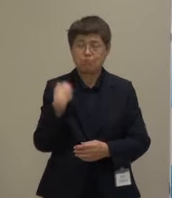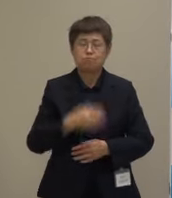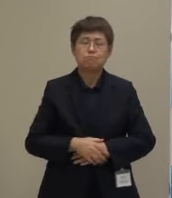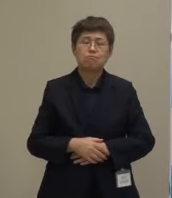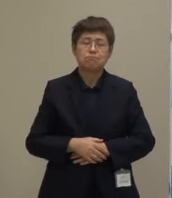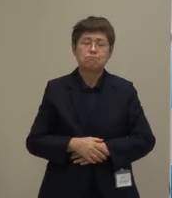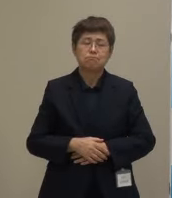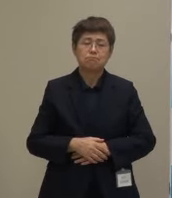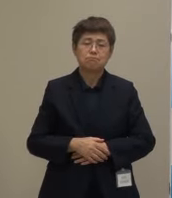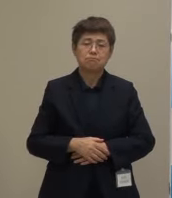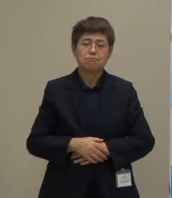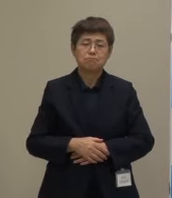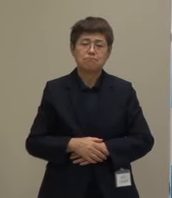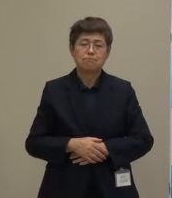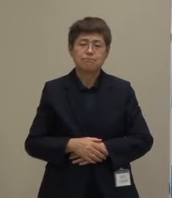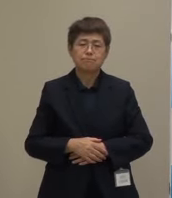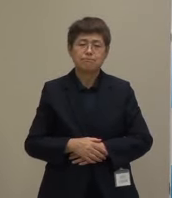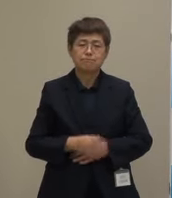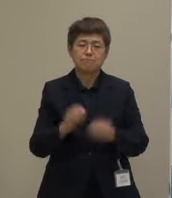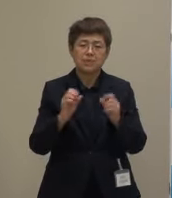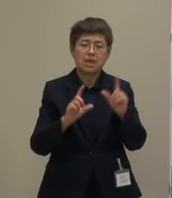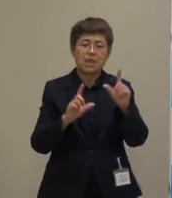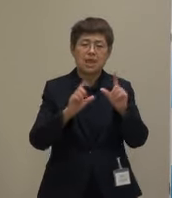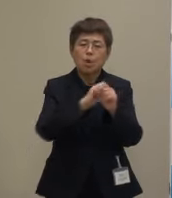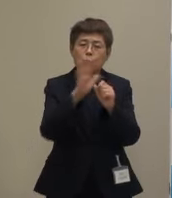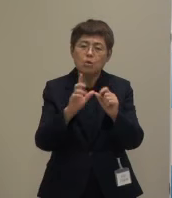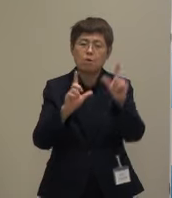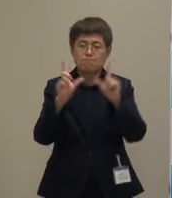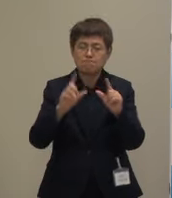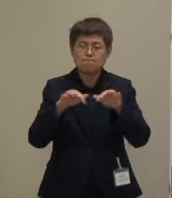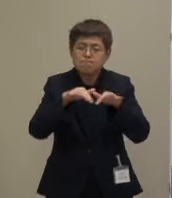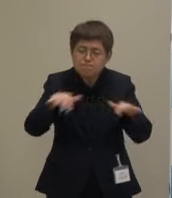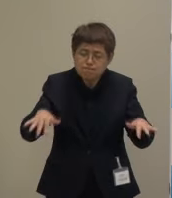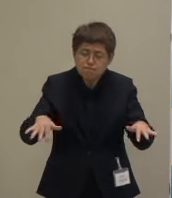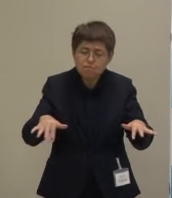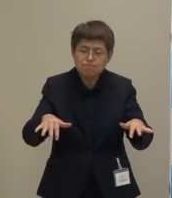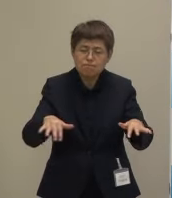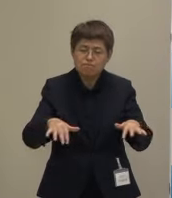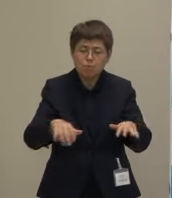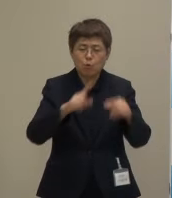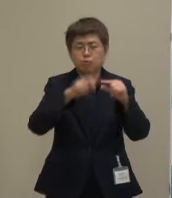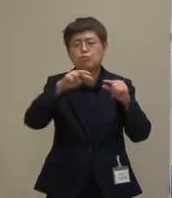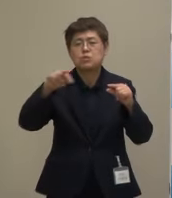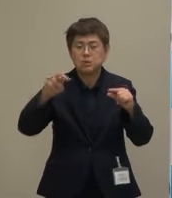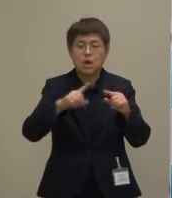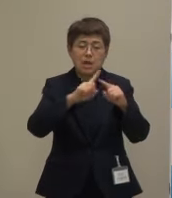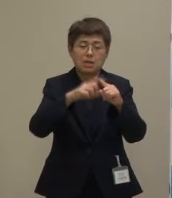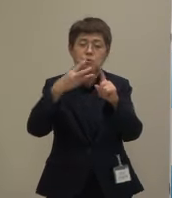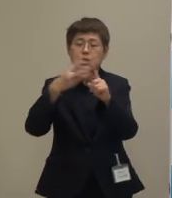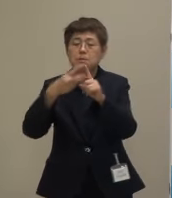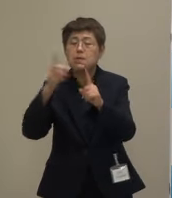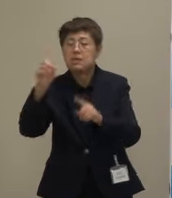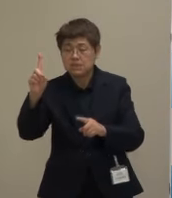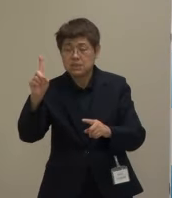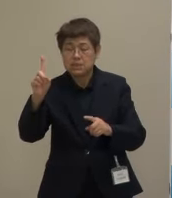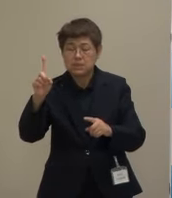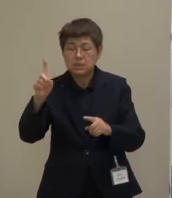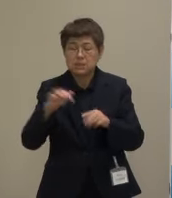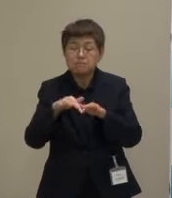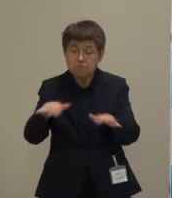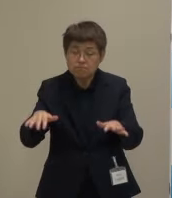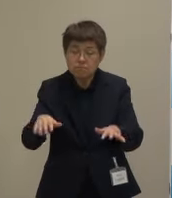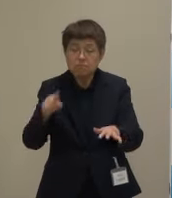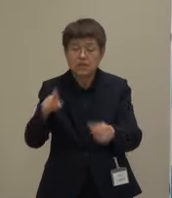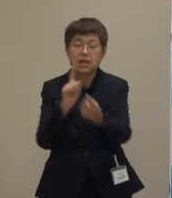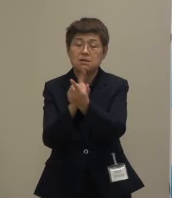。新型コロナウイルスの現在の流行の主流となっております XBB1 系統に対